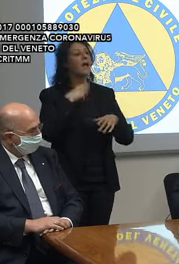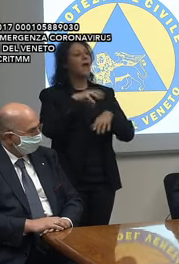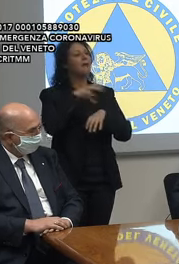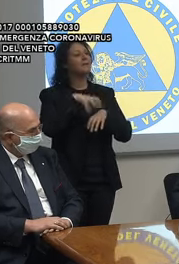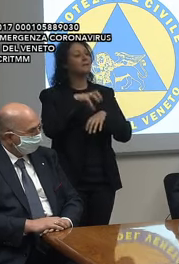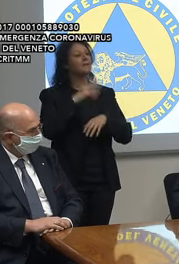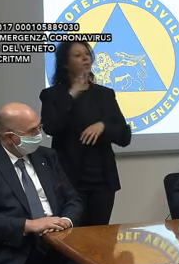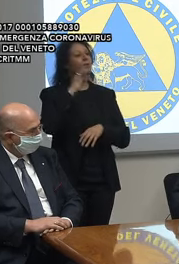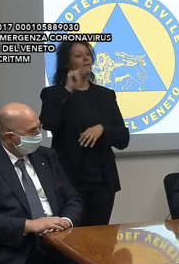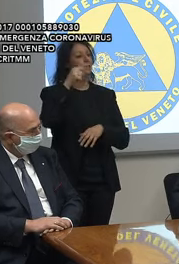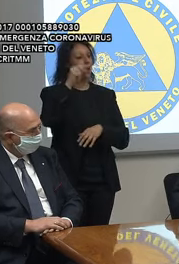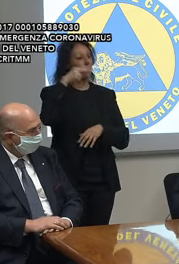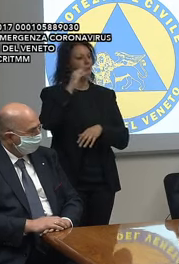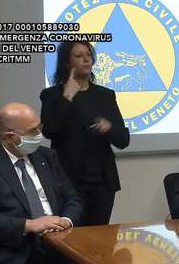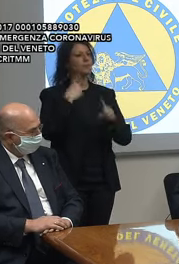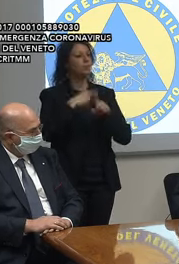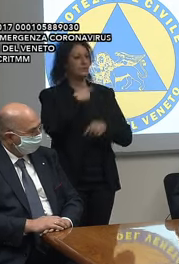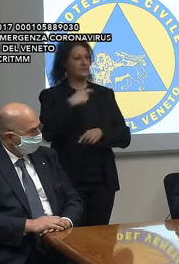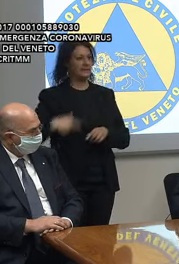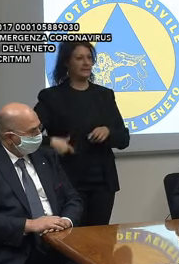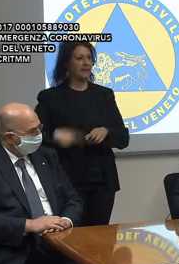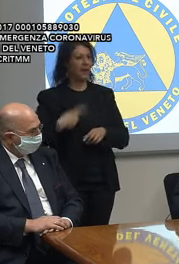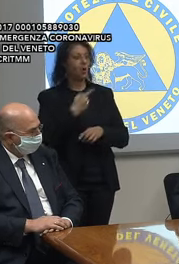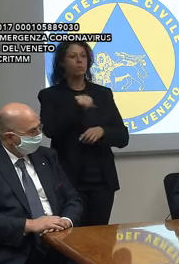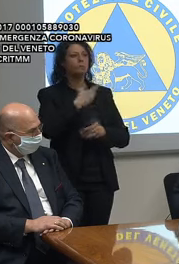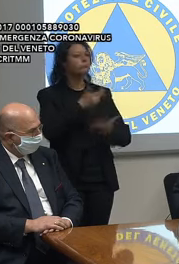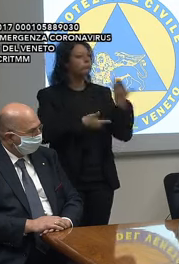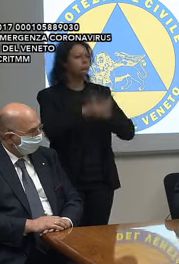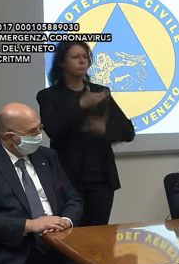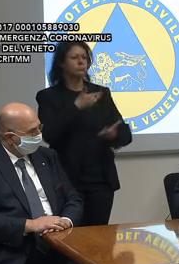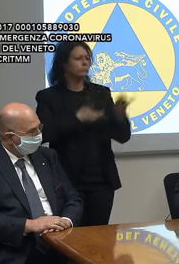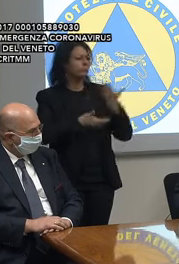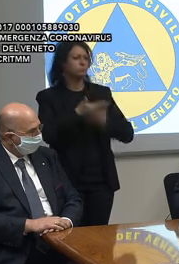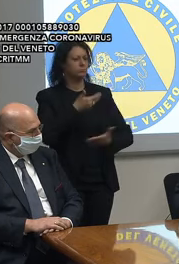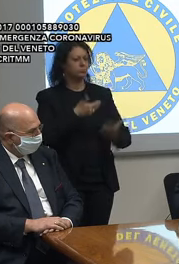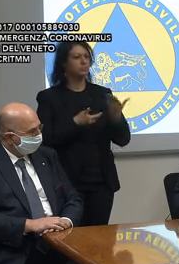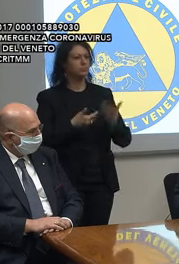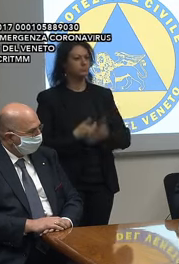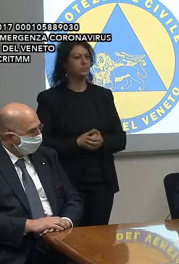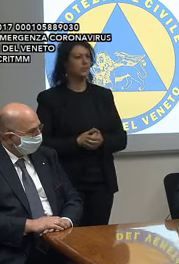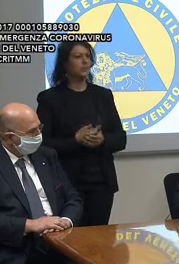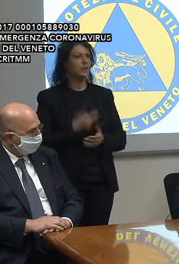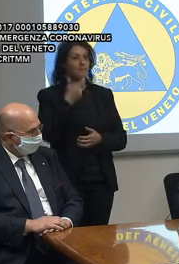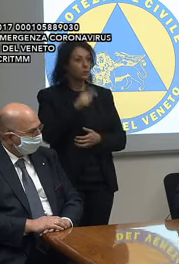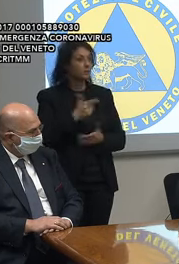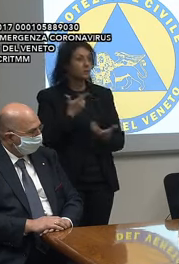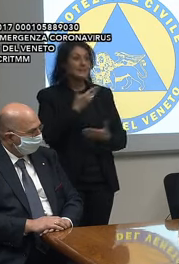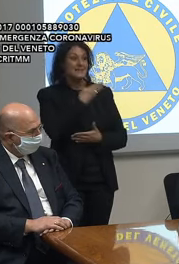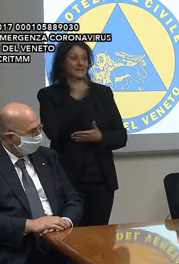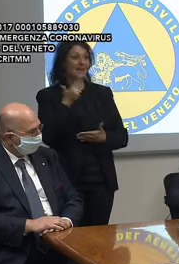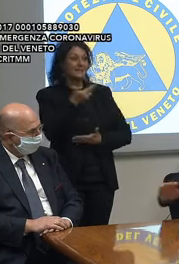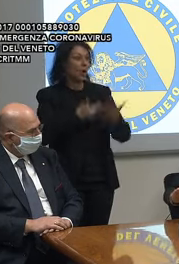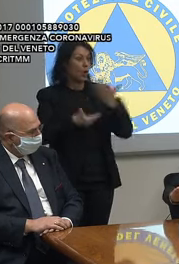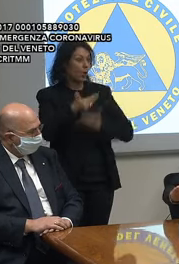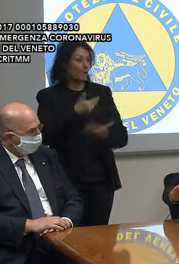devo dire che abbiamo collaborato assolutamente in maniera profittevole, perché se non ci fosse stata questa collaborazione,